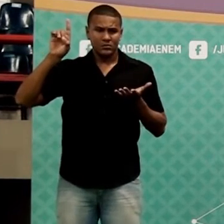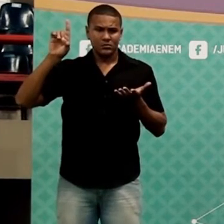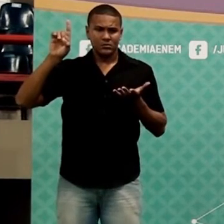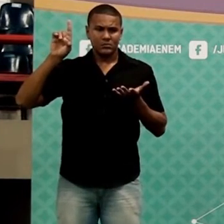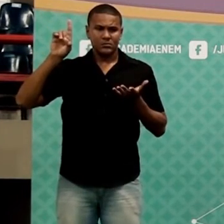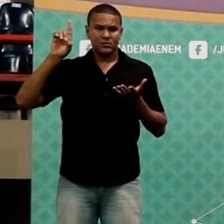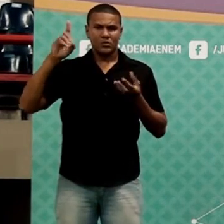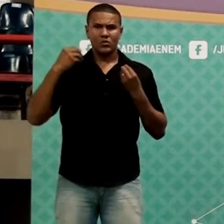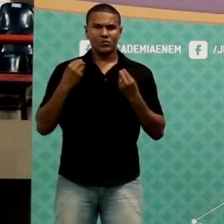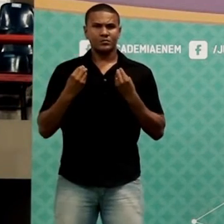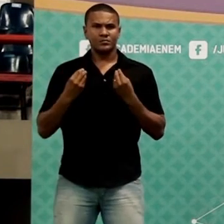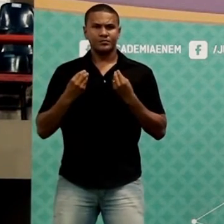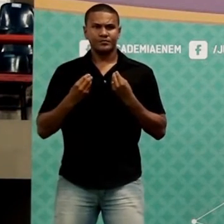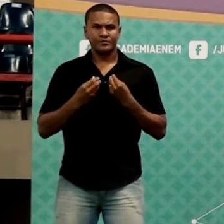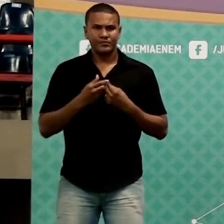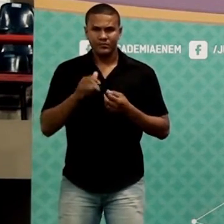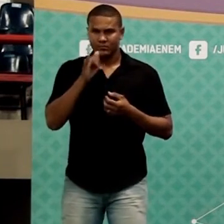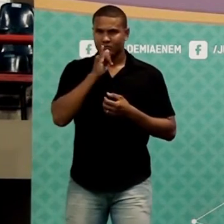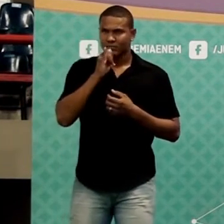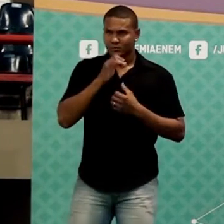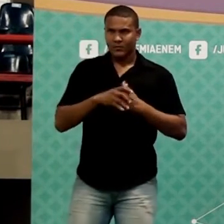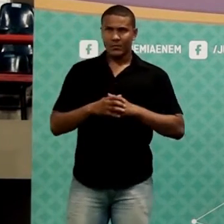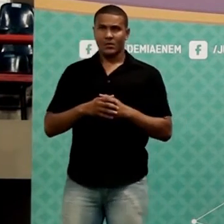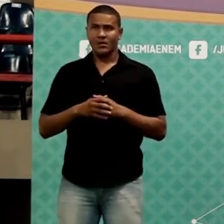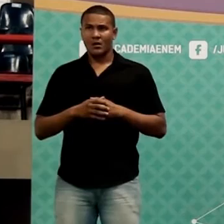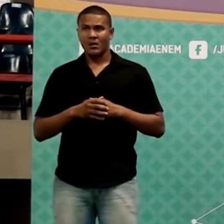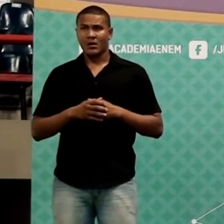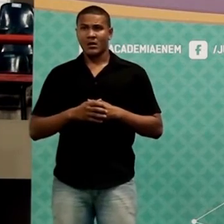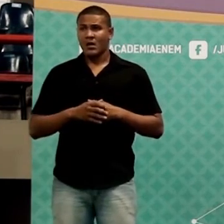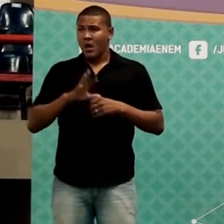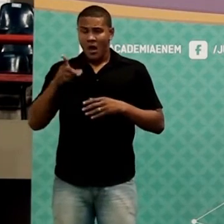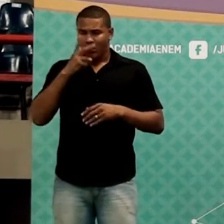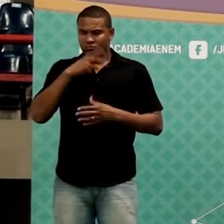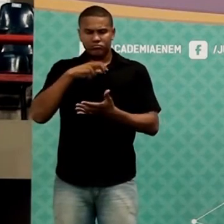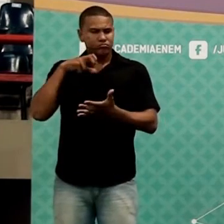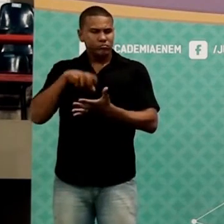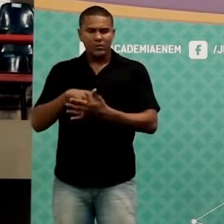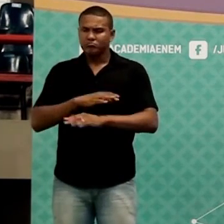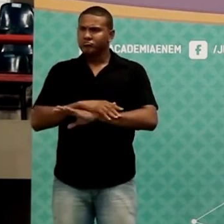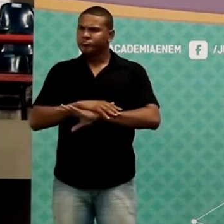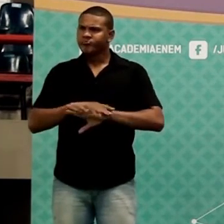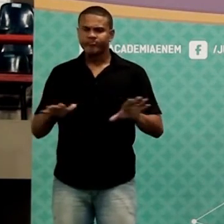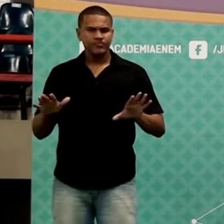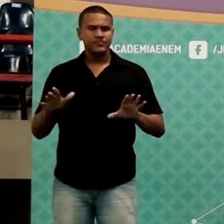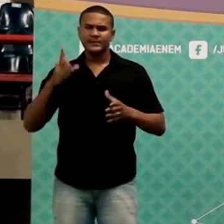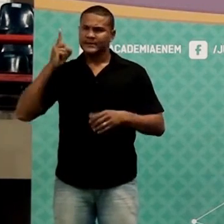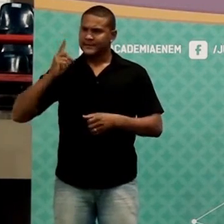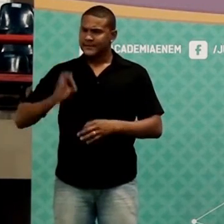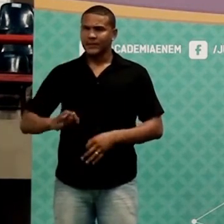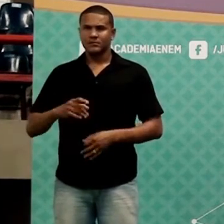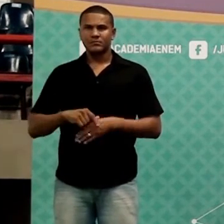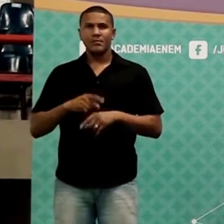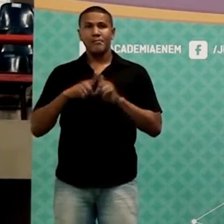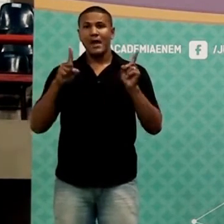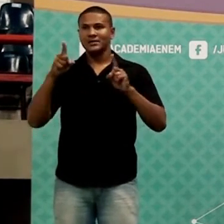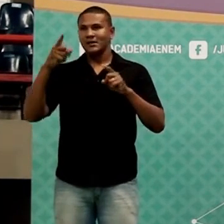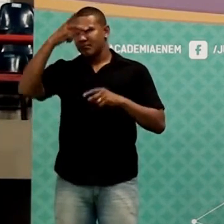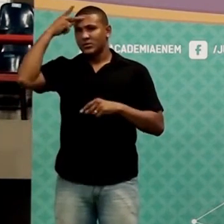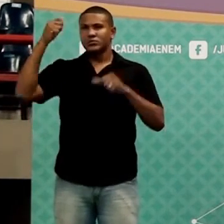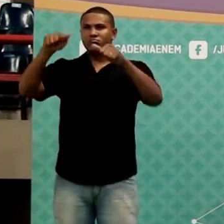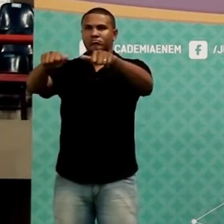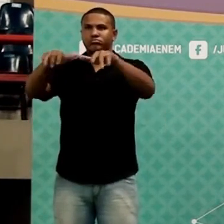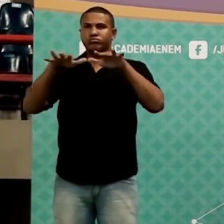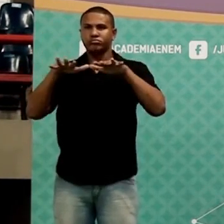Então, quando a Inquisição chegou, Lutero não ia se escapar. Só que a população tem direito a assistir o tribunal,